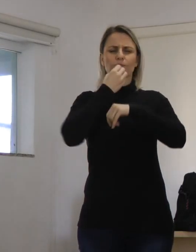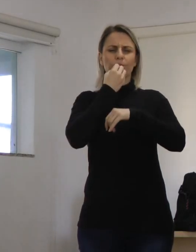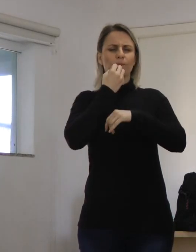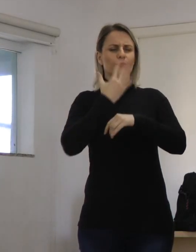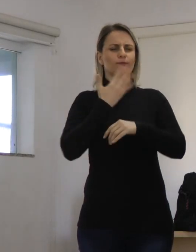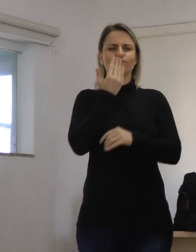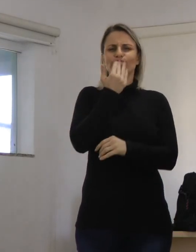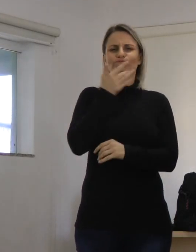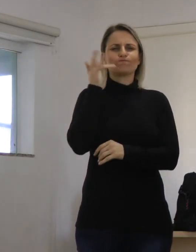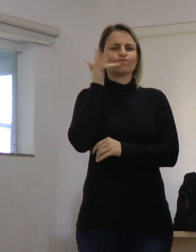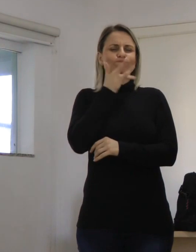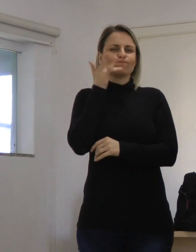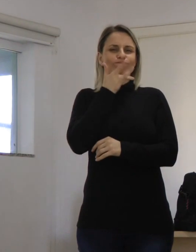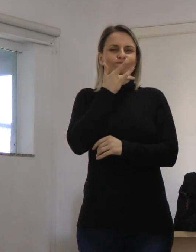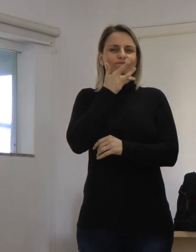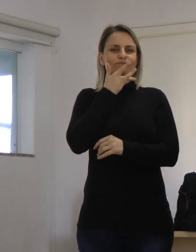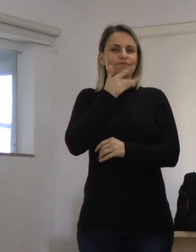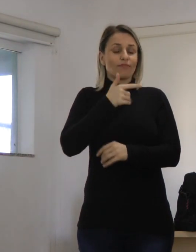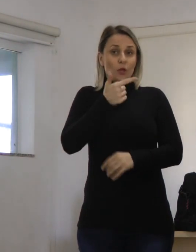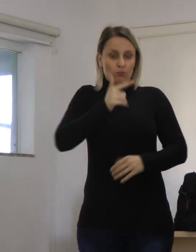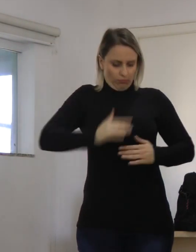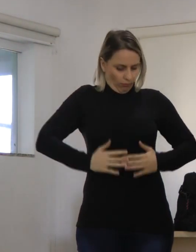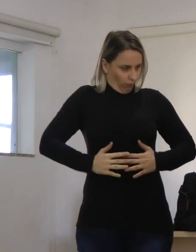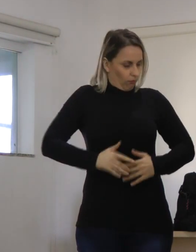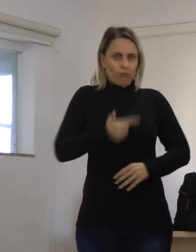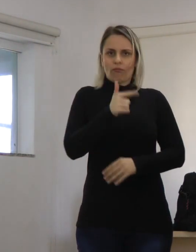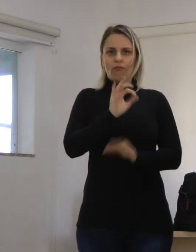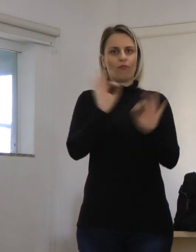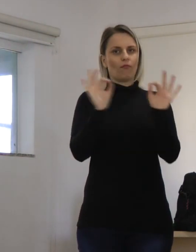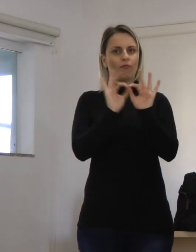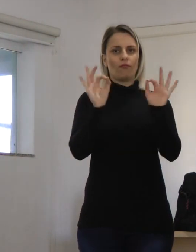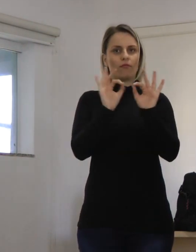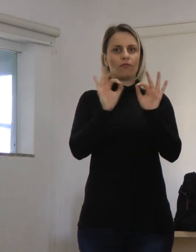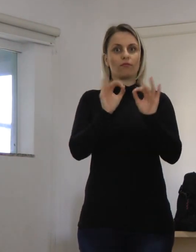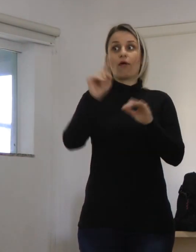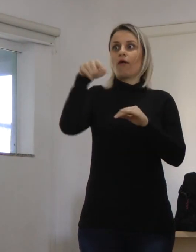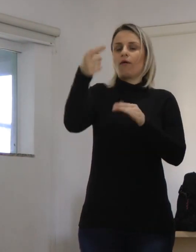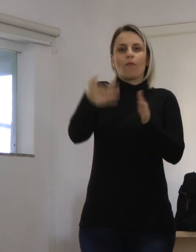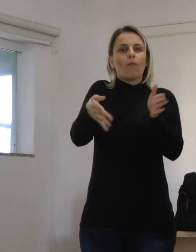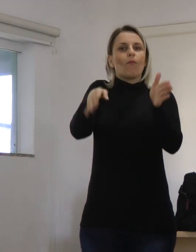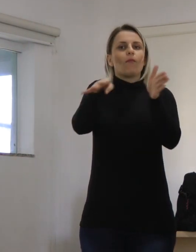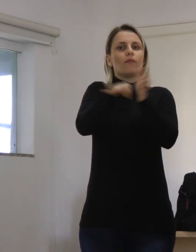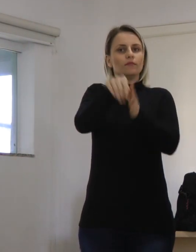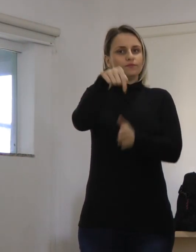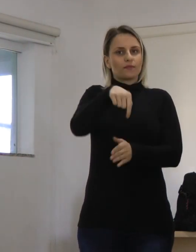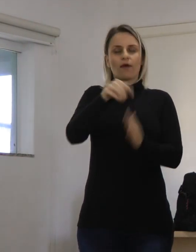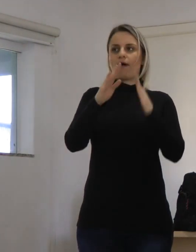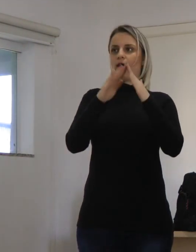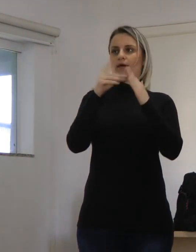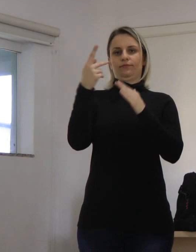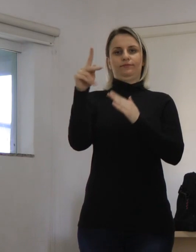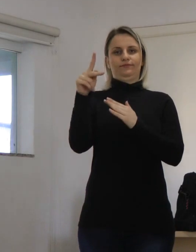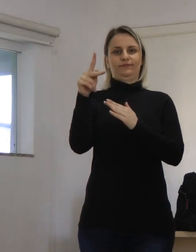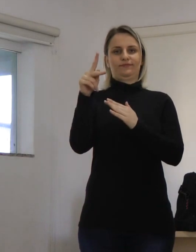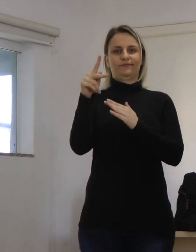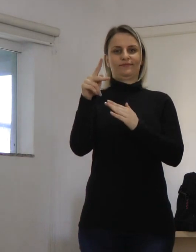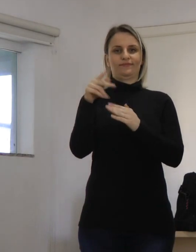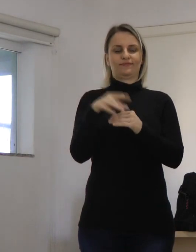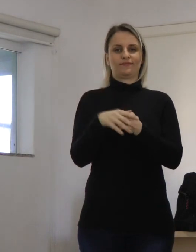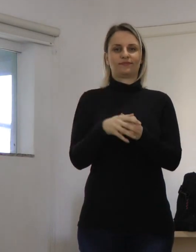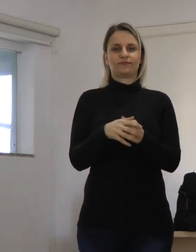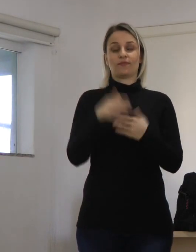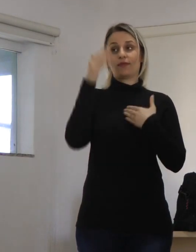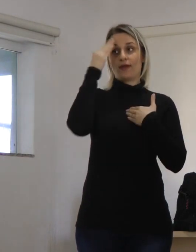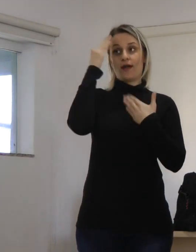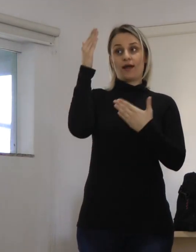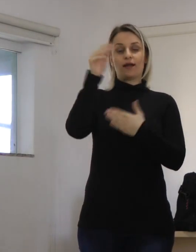gostosa. Eu não tinha essa barriga não. Foi depois de estar aqui na casa deles. Agradecer a nossa